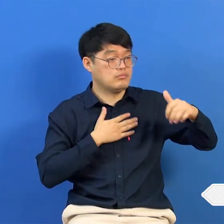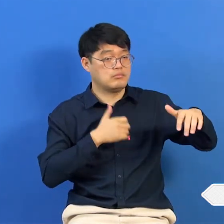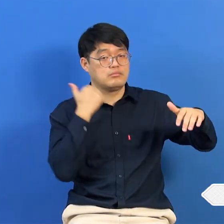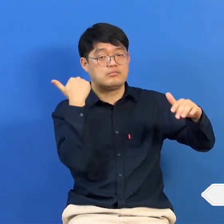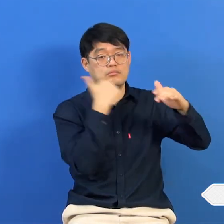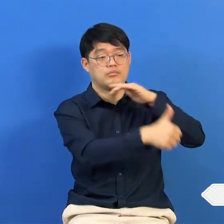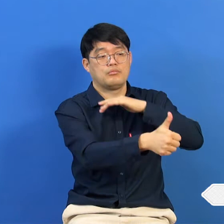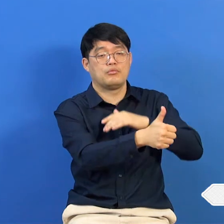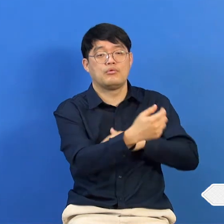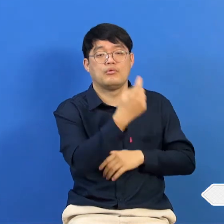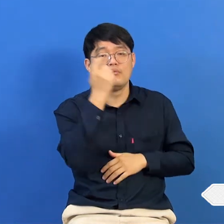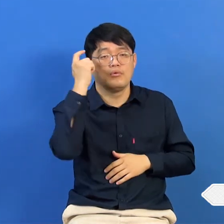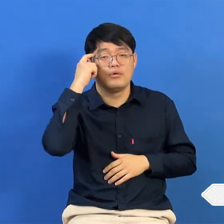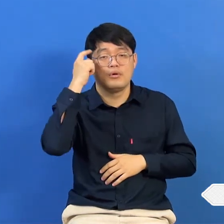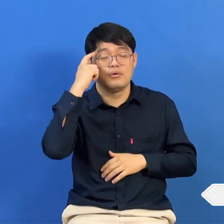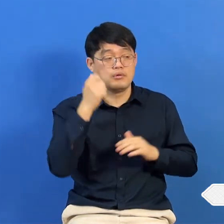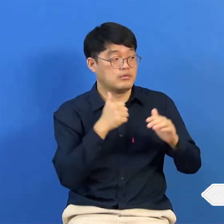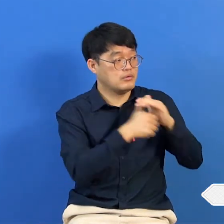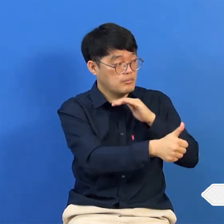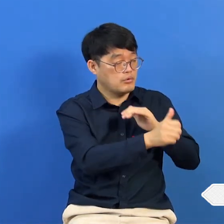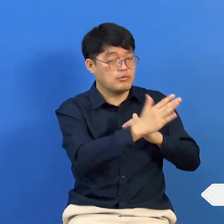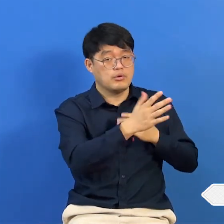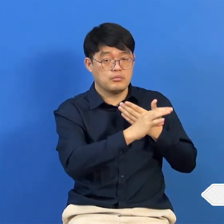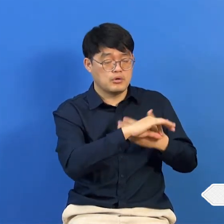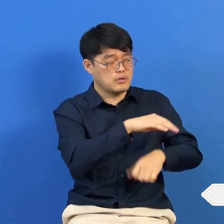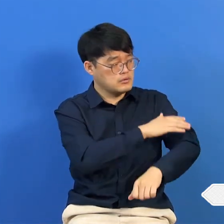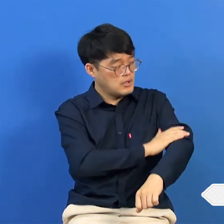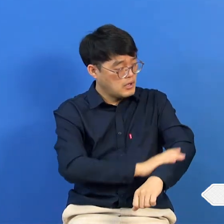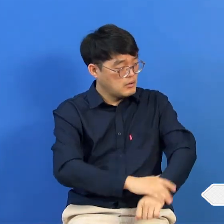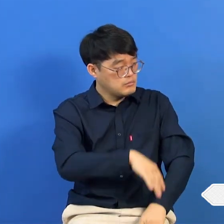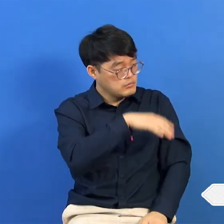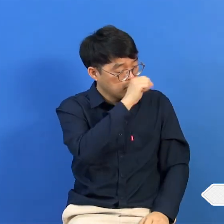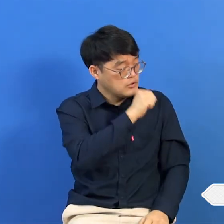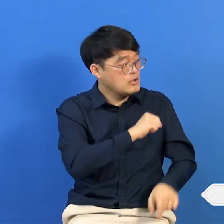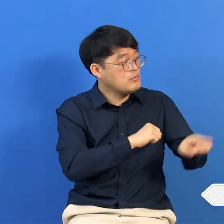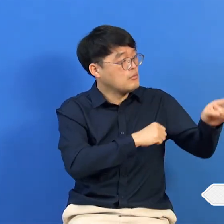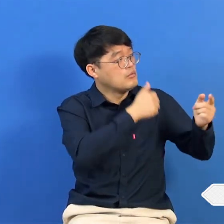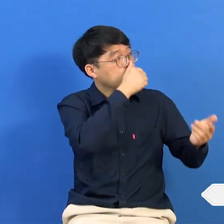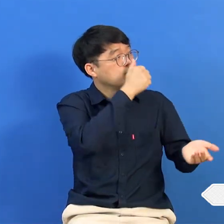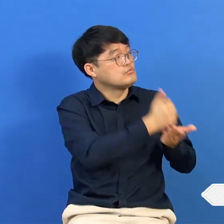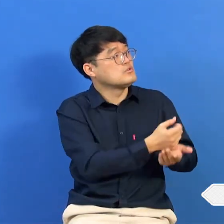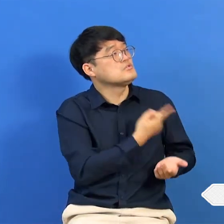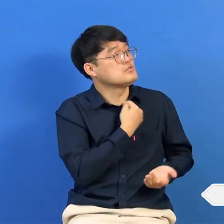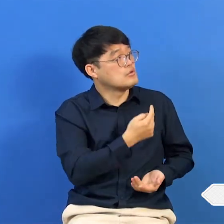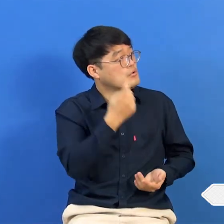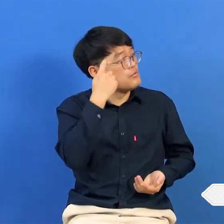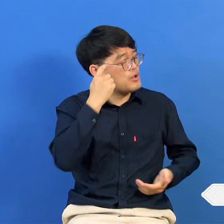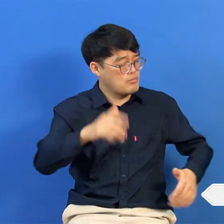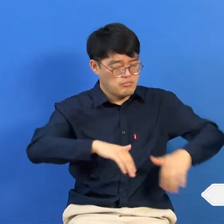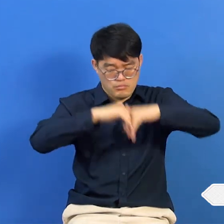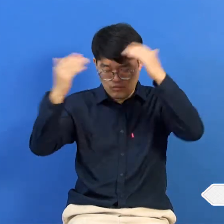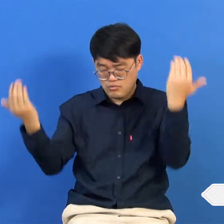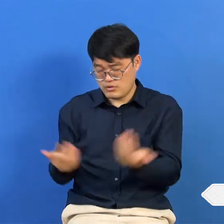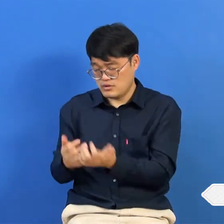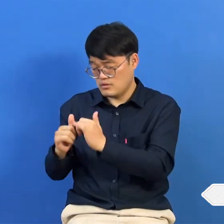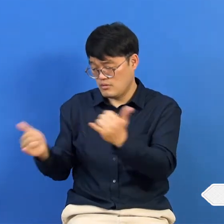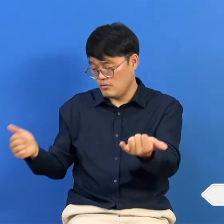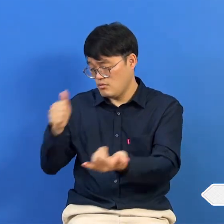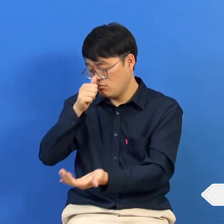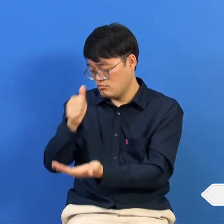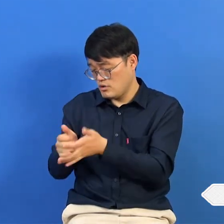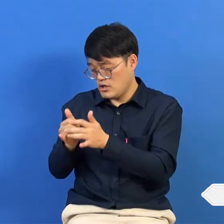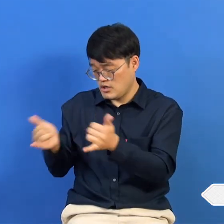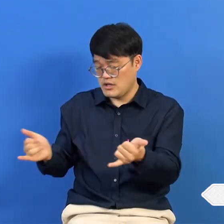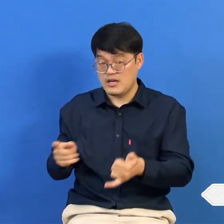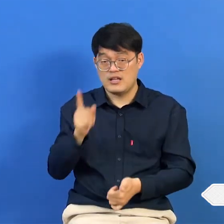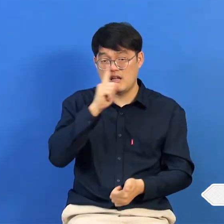되느냐? 그리고 대표자가 됐으면 좀 잘했으면 몰라도 괜히 죄를 지어가지고 왜 모든 인류가 죄인이 되도록 그렇게